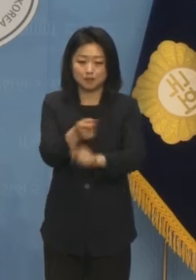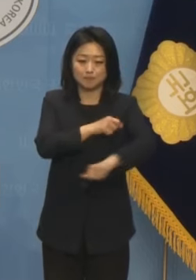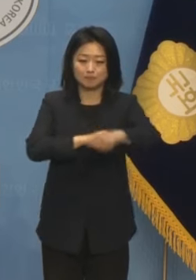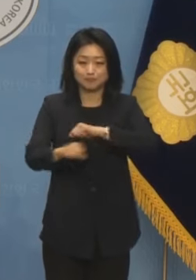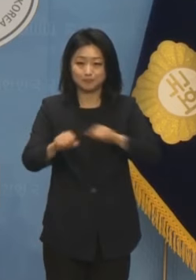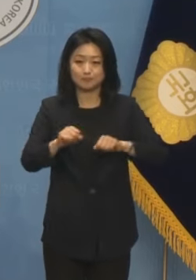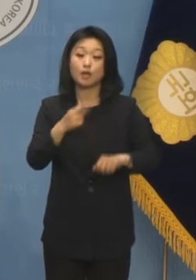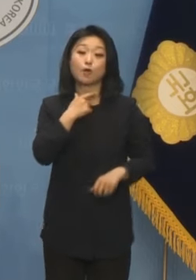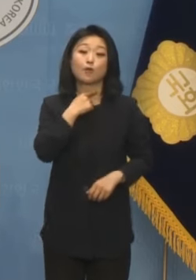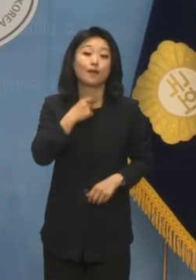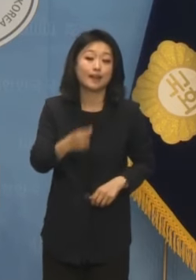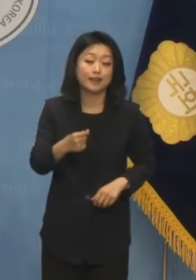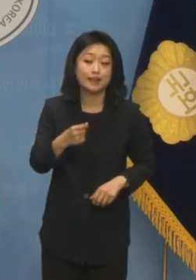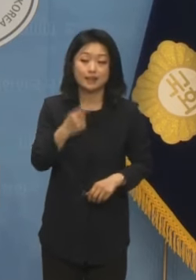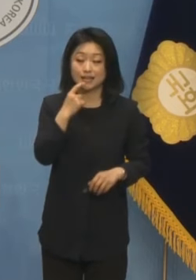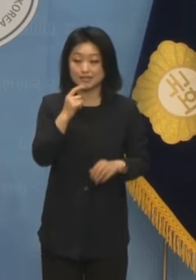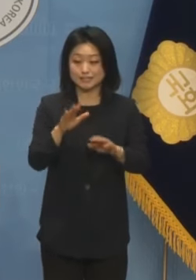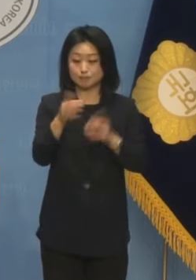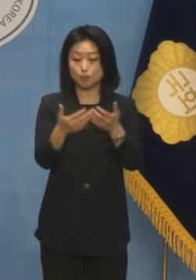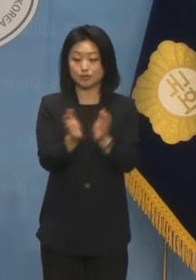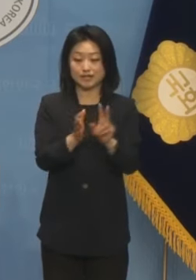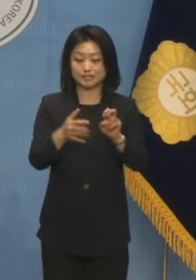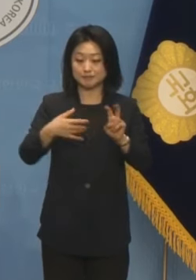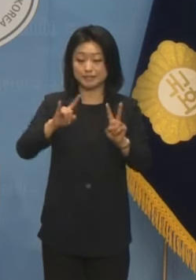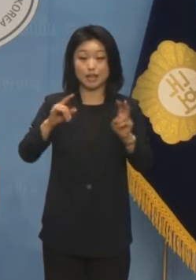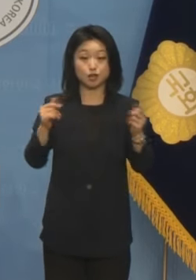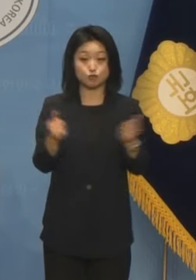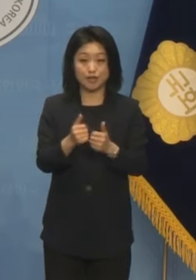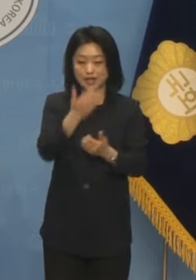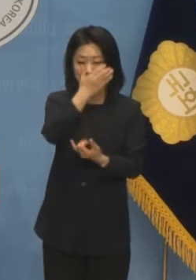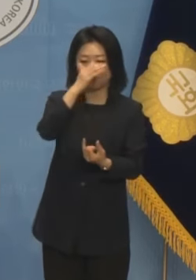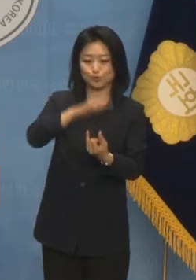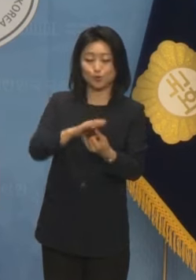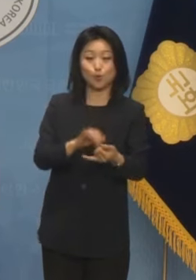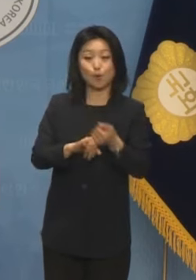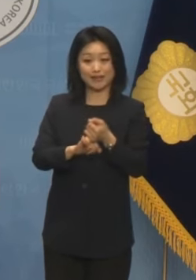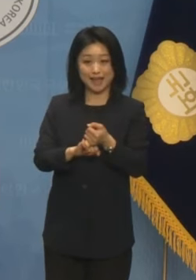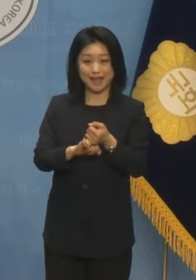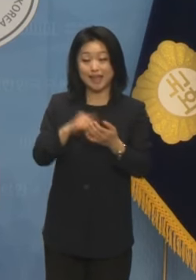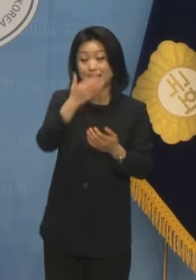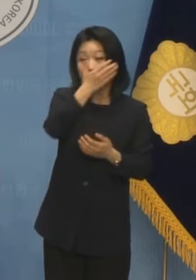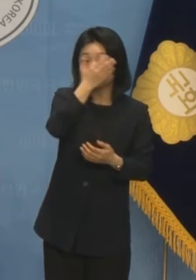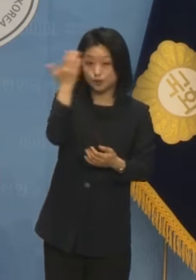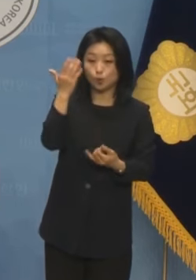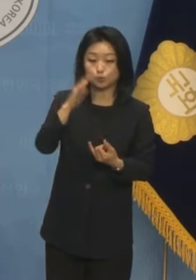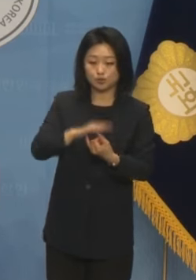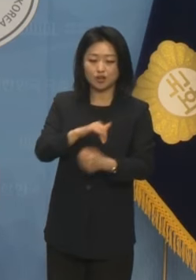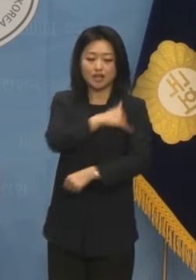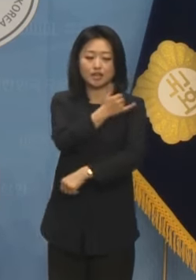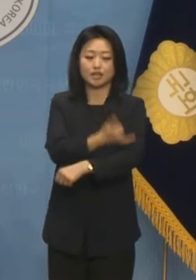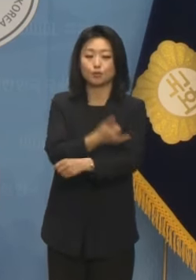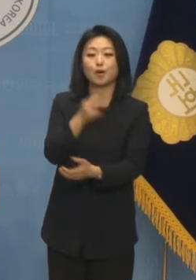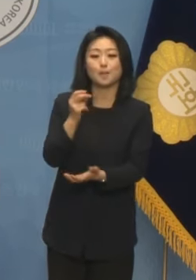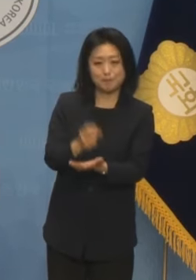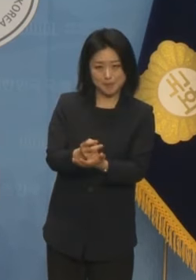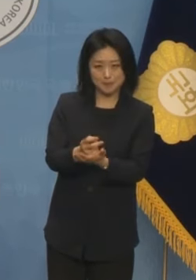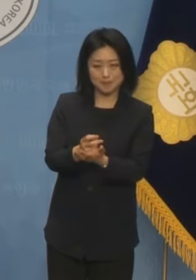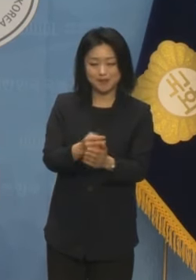나서겠습니다. 진보당의 22대 총선 청소년 공약이었던 청소년 인권법을